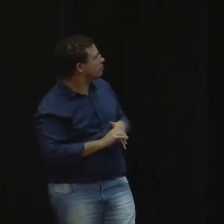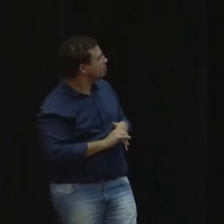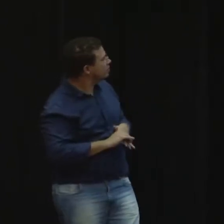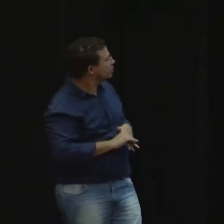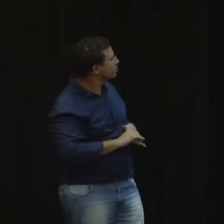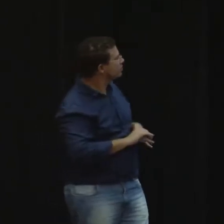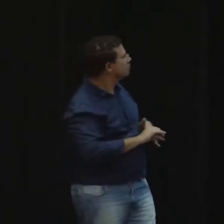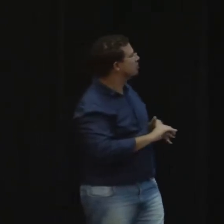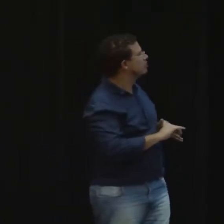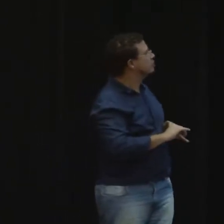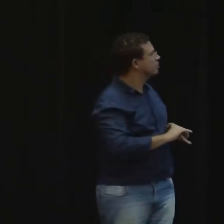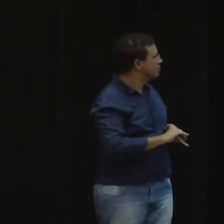como resultado.